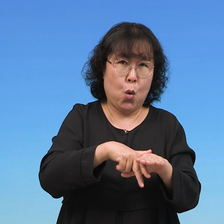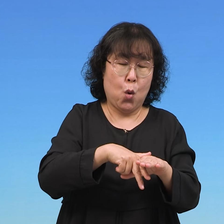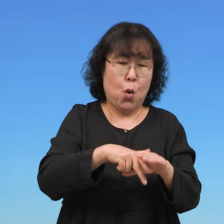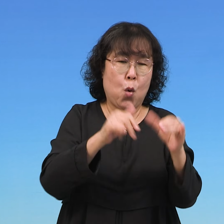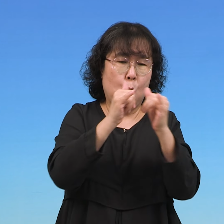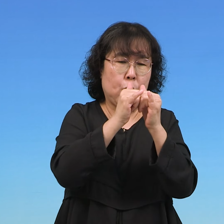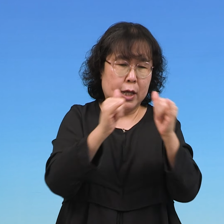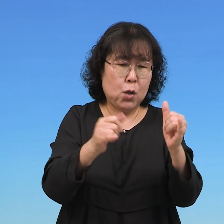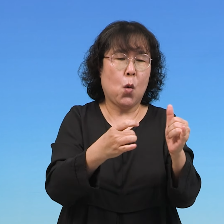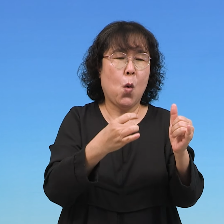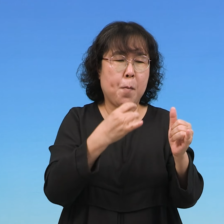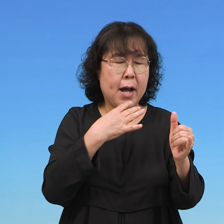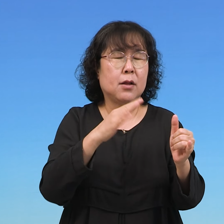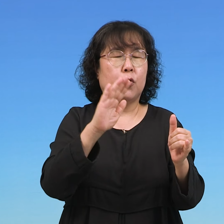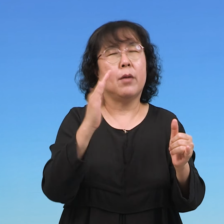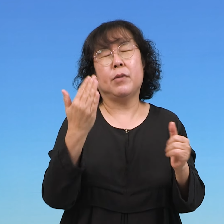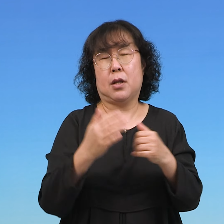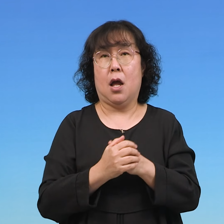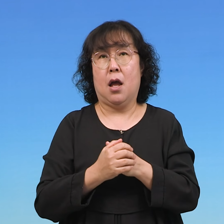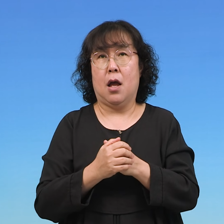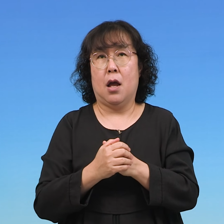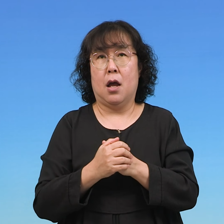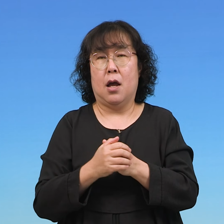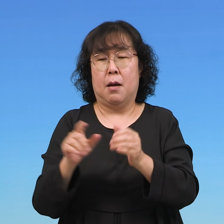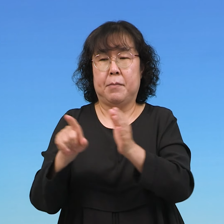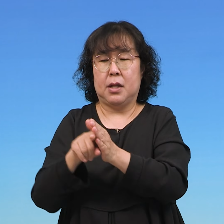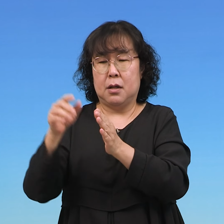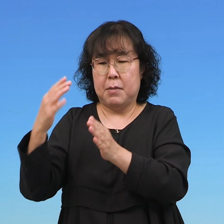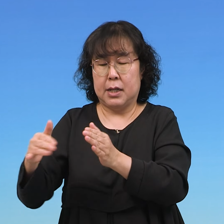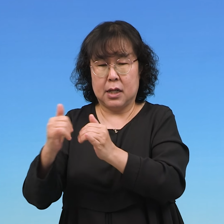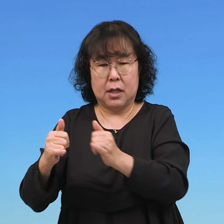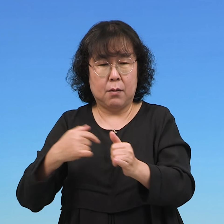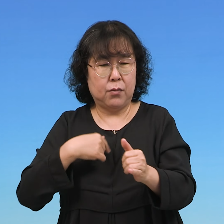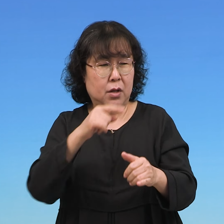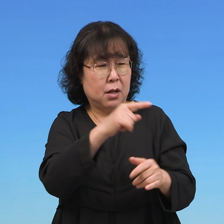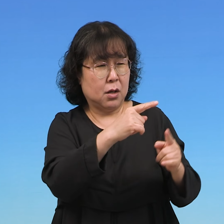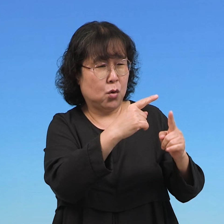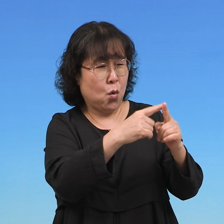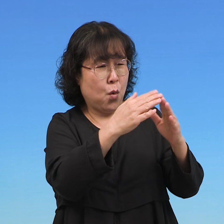안 믿는 분들이 우리를 비판할 때 다 그런 이야기들 많이 하잖아요.